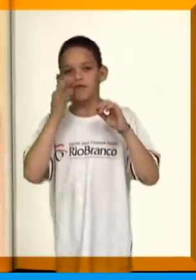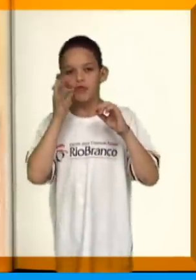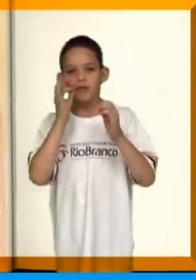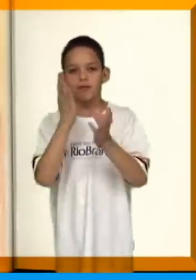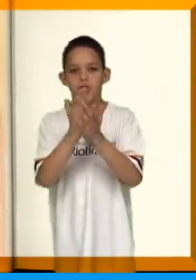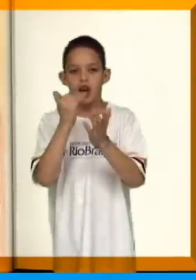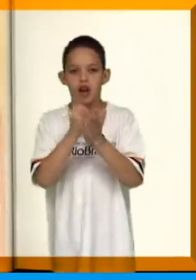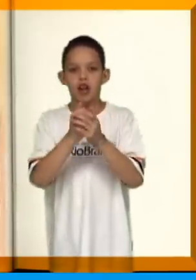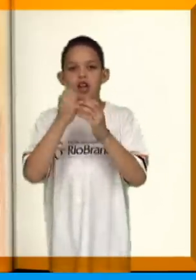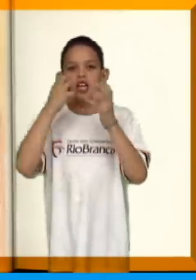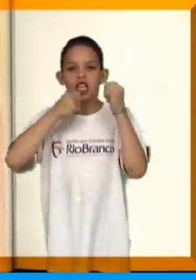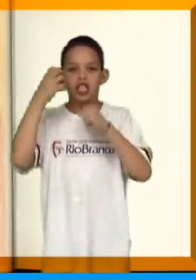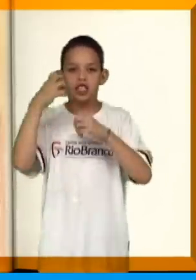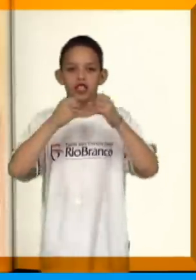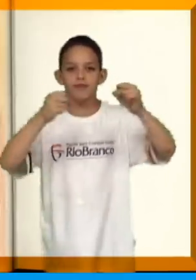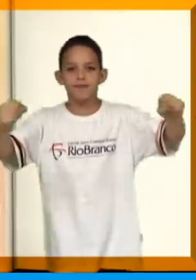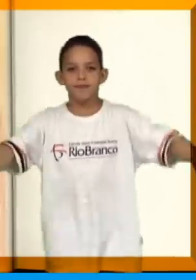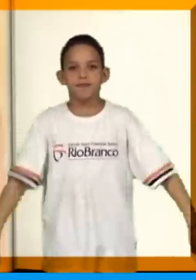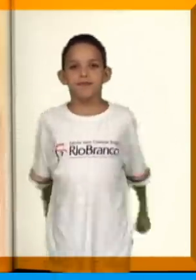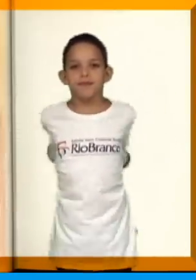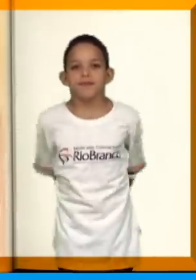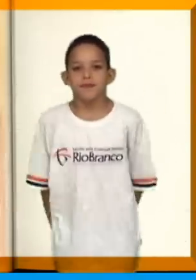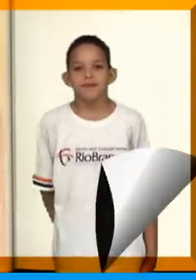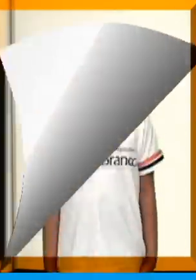Sempre Dadá e Dadazinha.